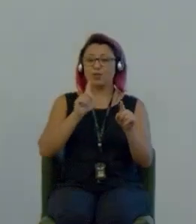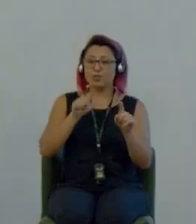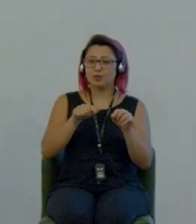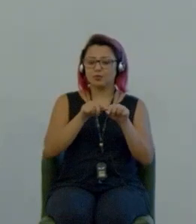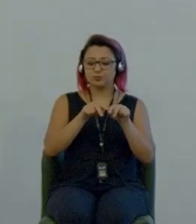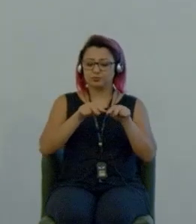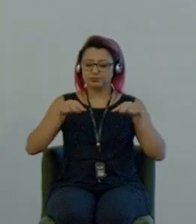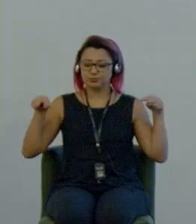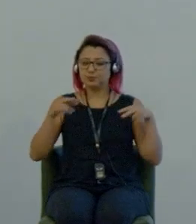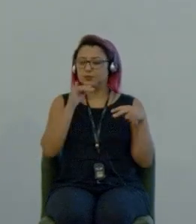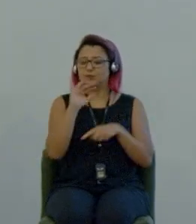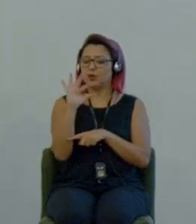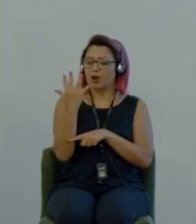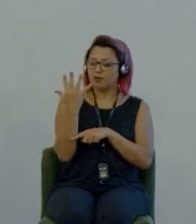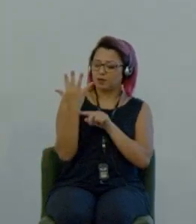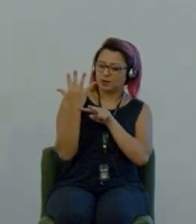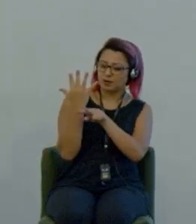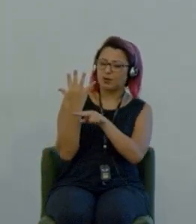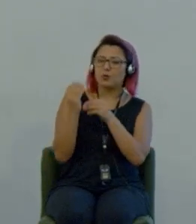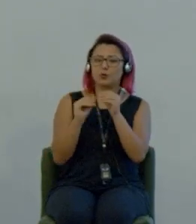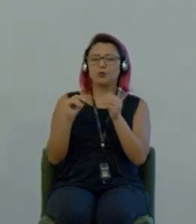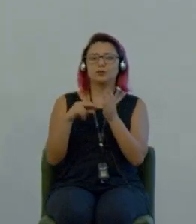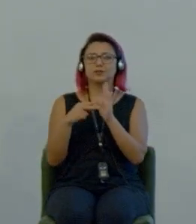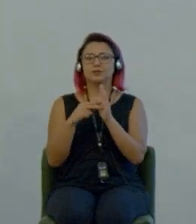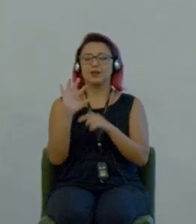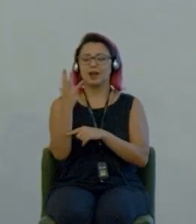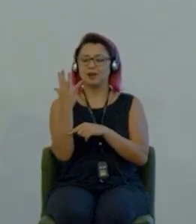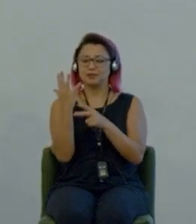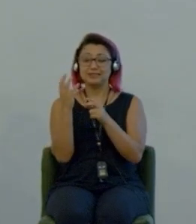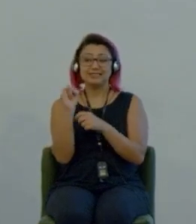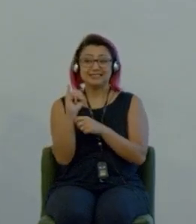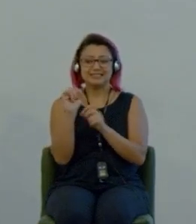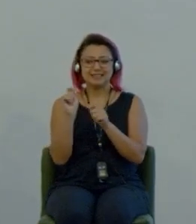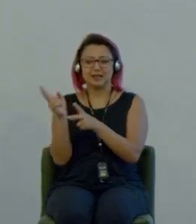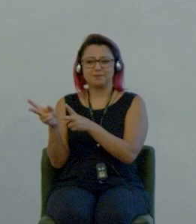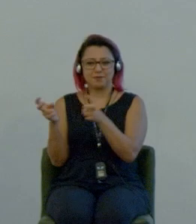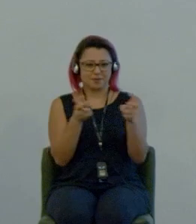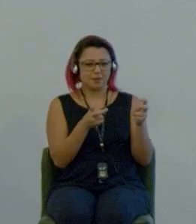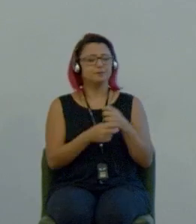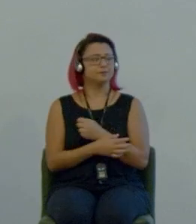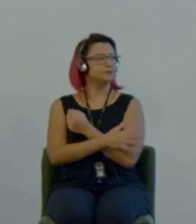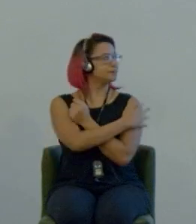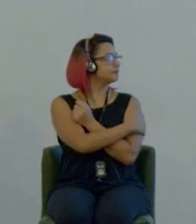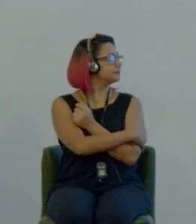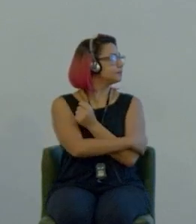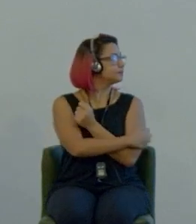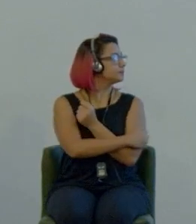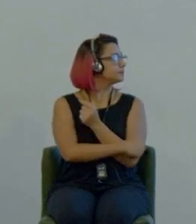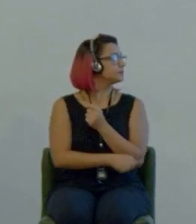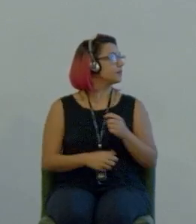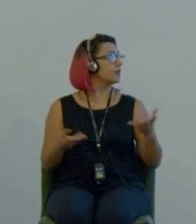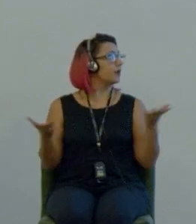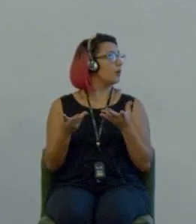la troisième que j'aime beaucoup parce que c'est une carte de navigation c'est une espèce de portulan. Je ne sais pas si